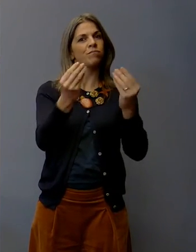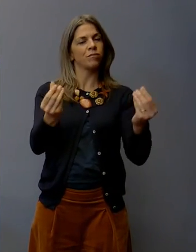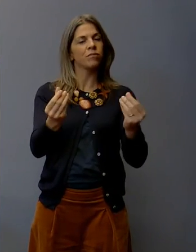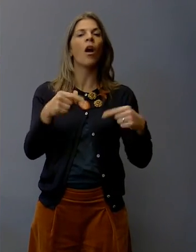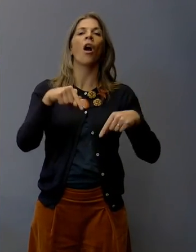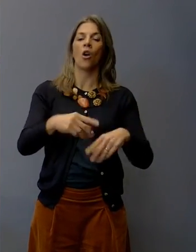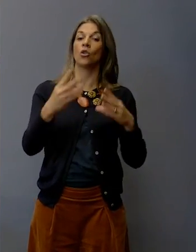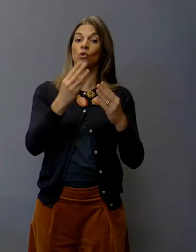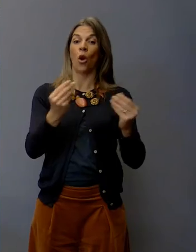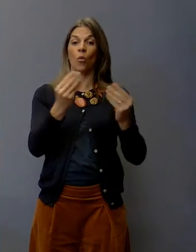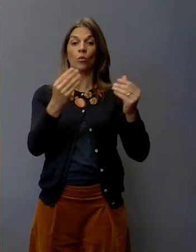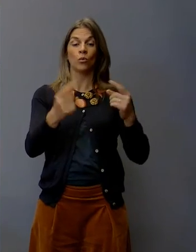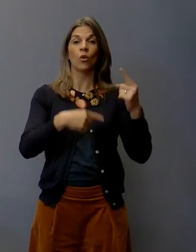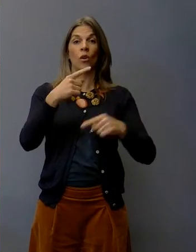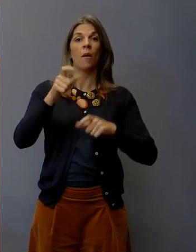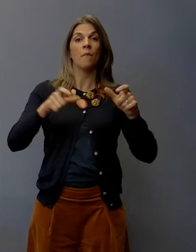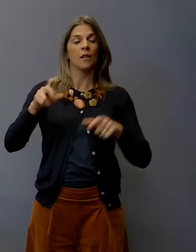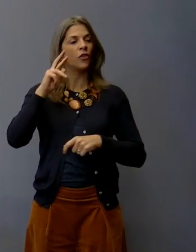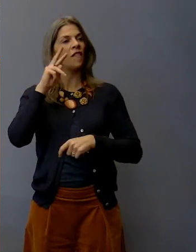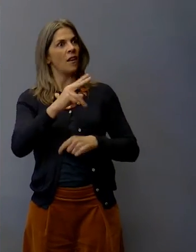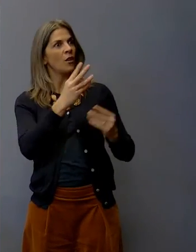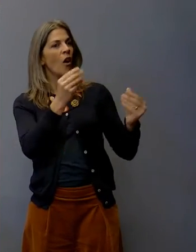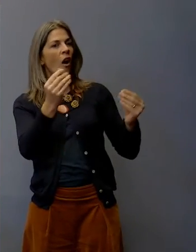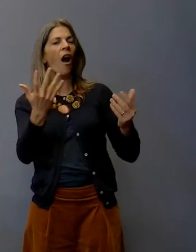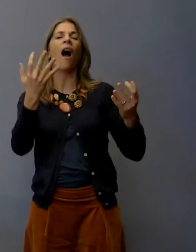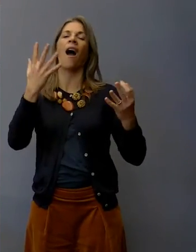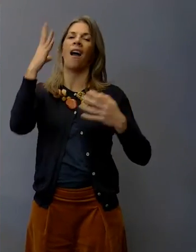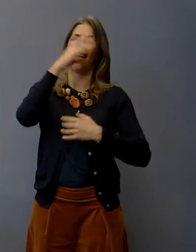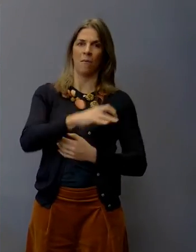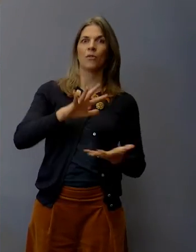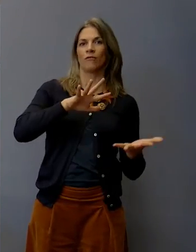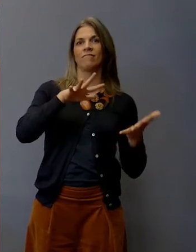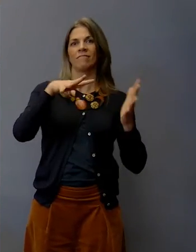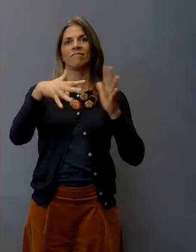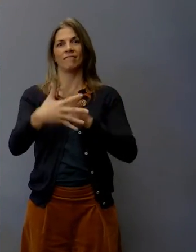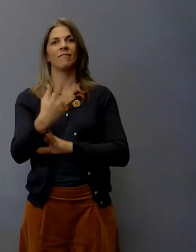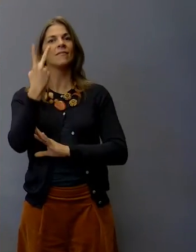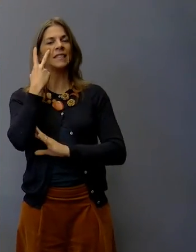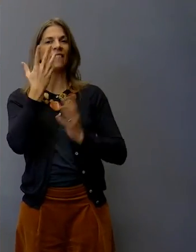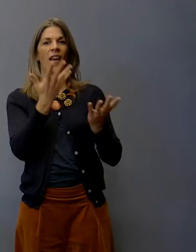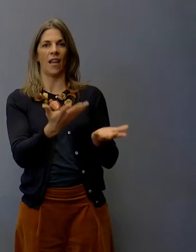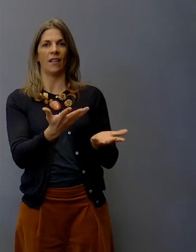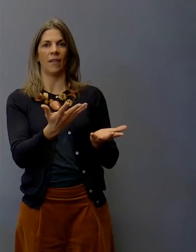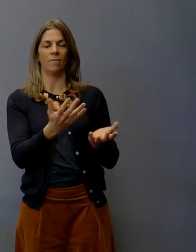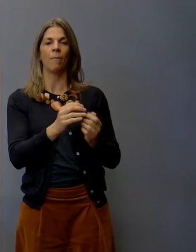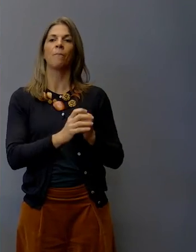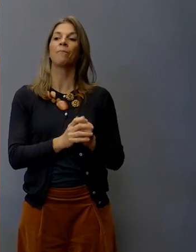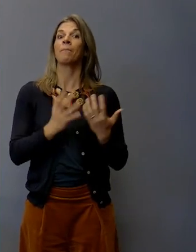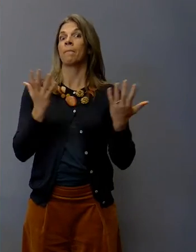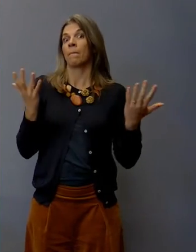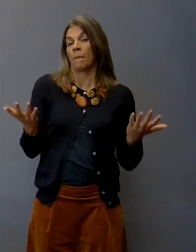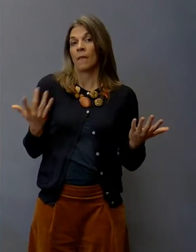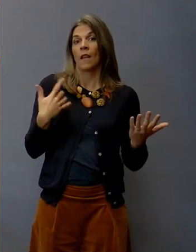gente che il cambiamento è in atto pertanto con questa con questa mia